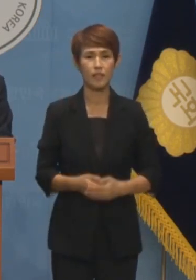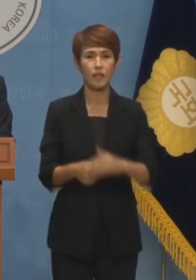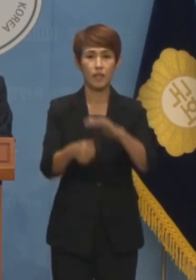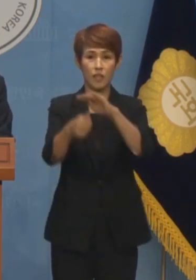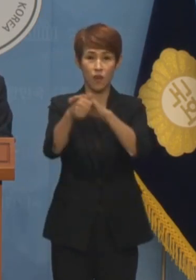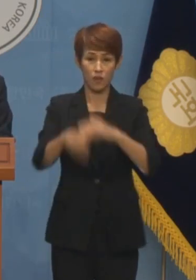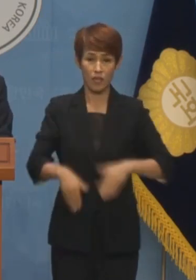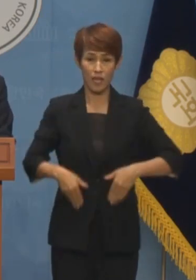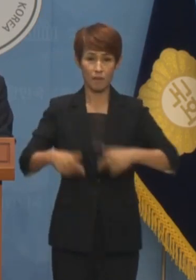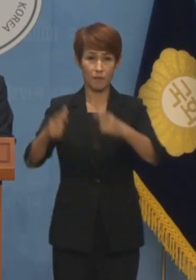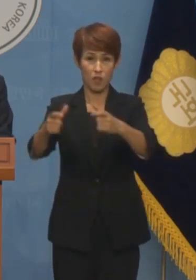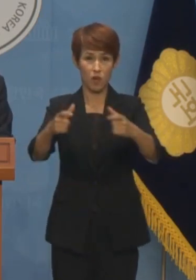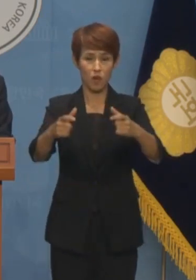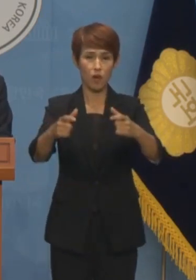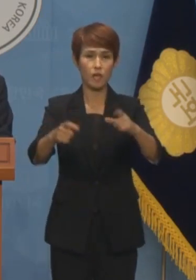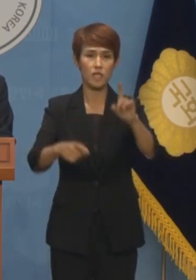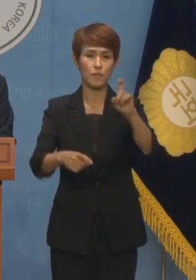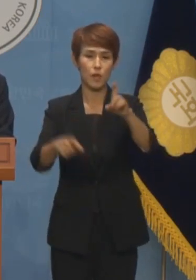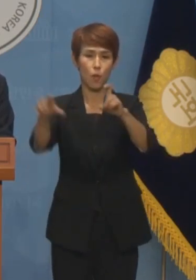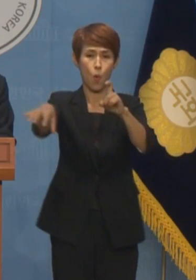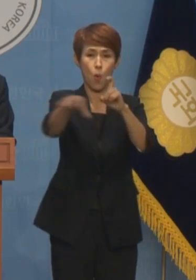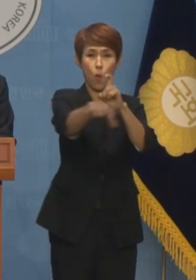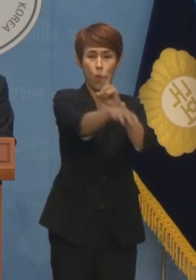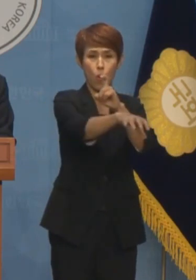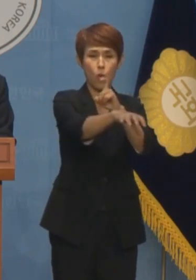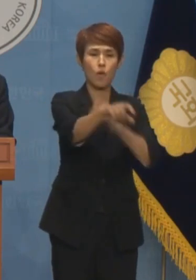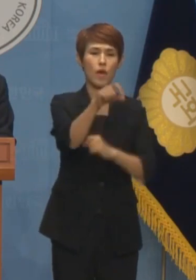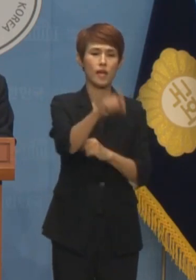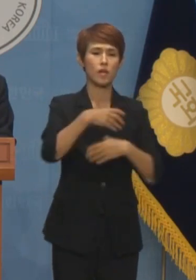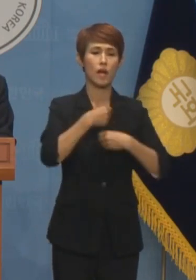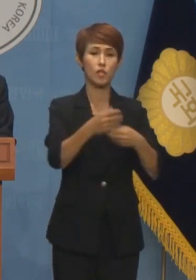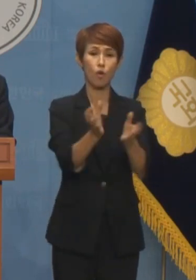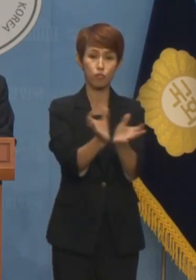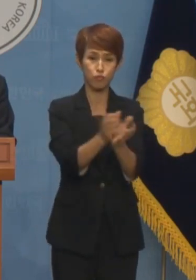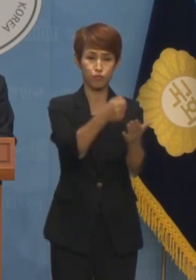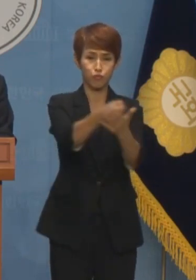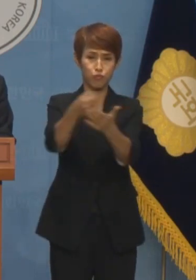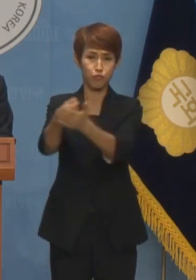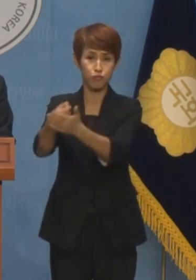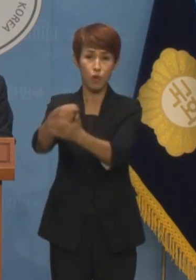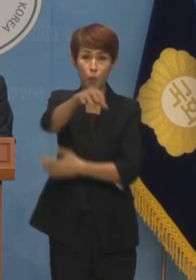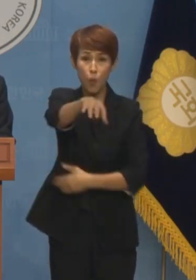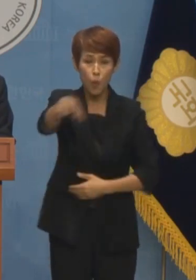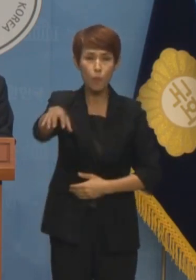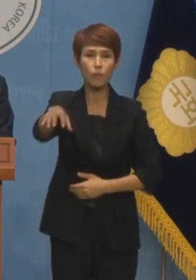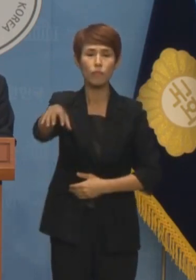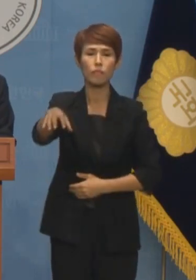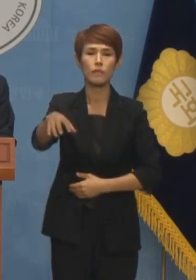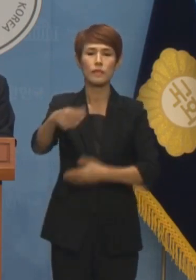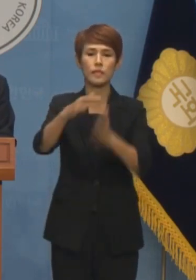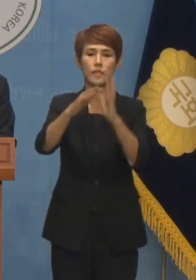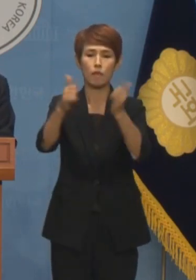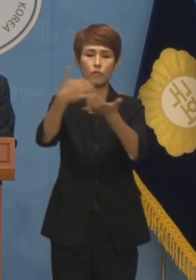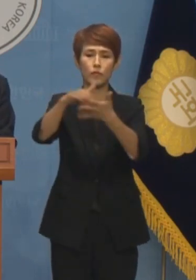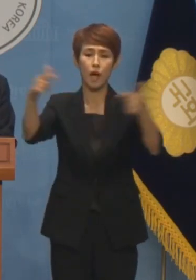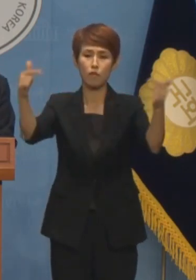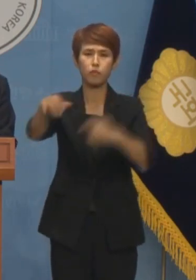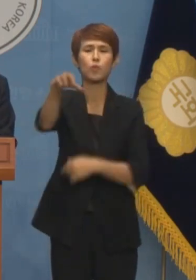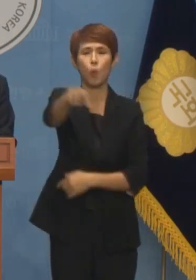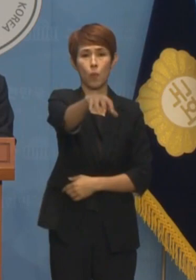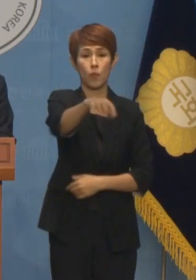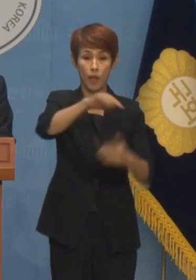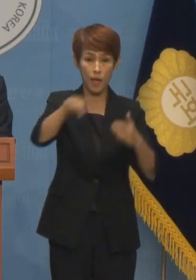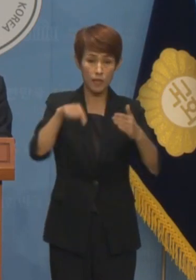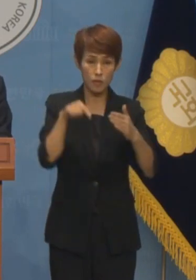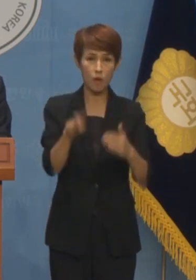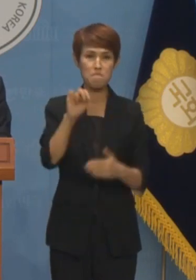경상남도 지역 11개 시군이 행정안전부에서 지정한 인구 감소 지역입니다. 그중 밀양시는